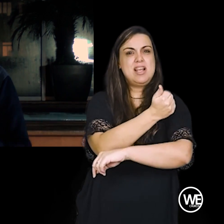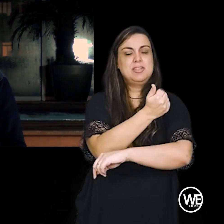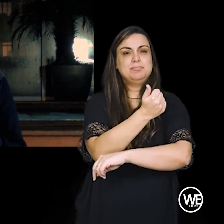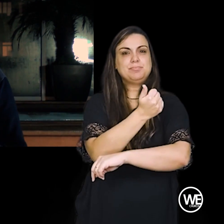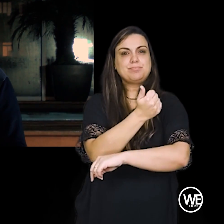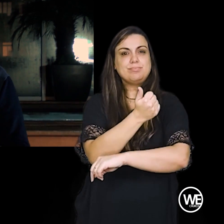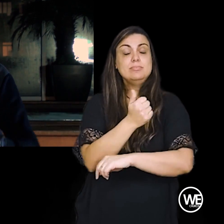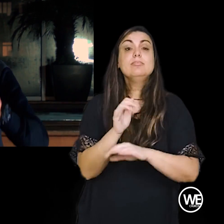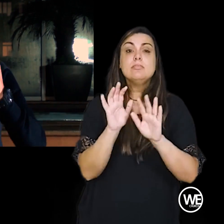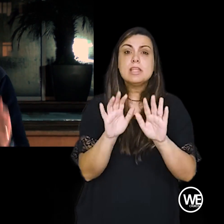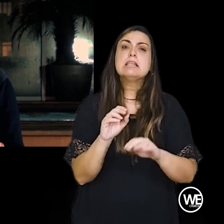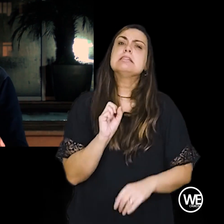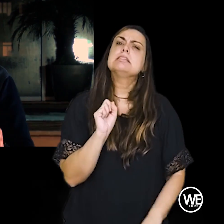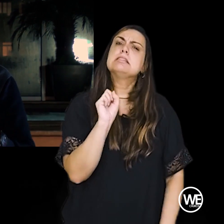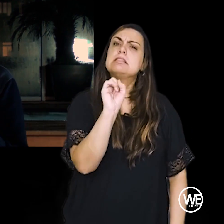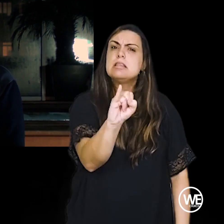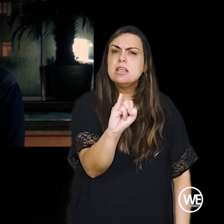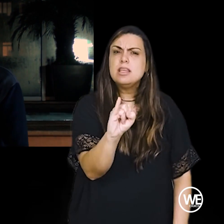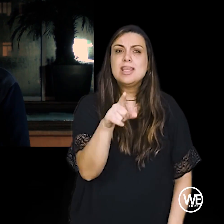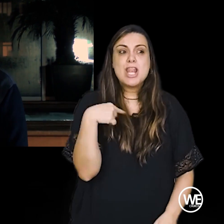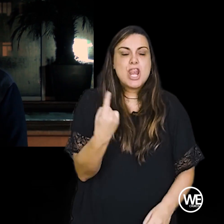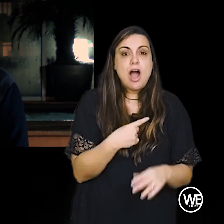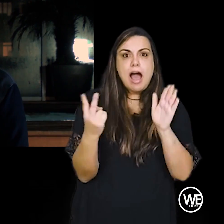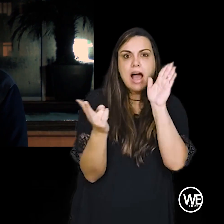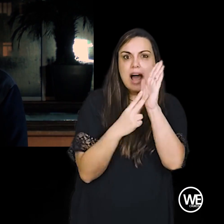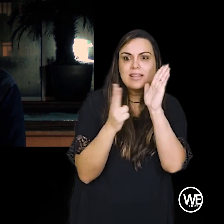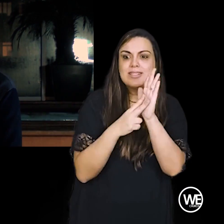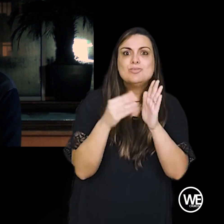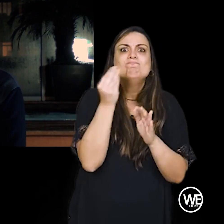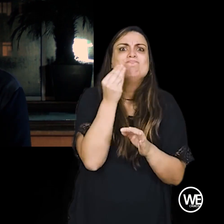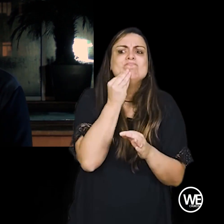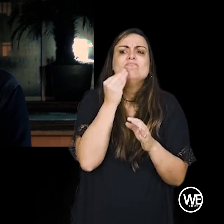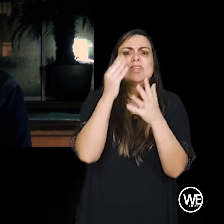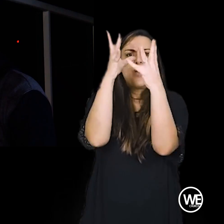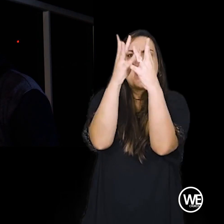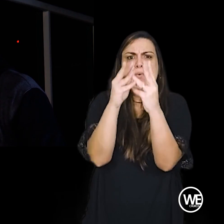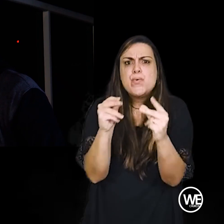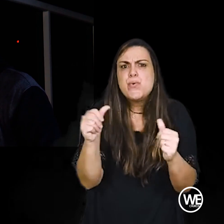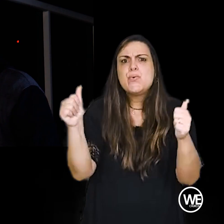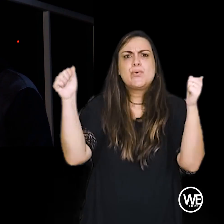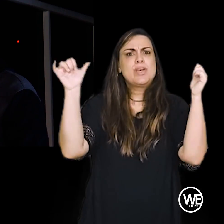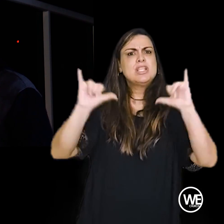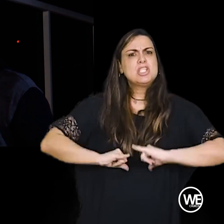atenção pudesse sim reduzir o sofrimento e a dor de alguém?